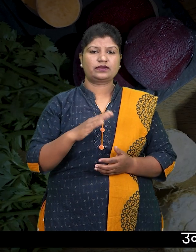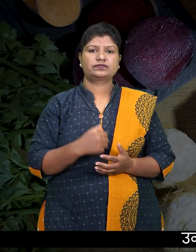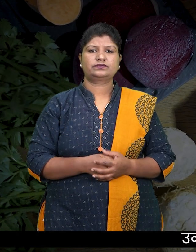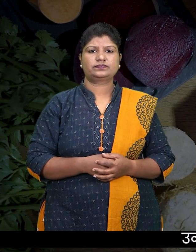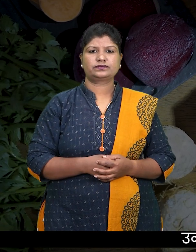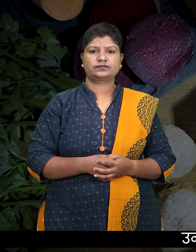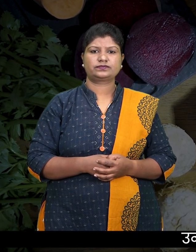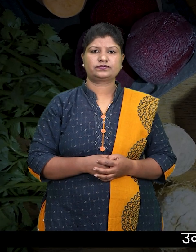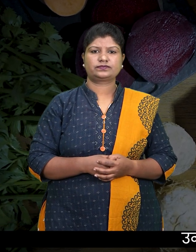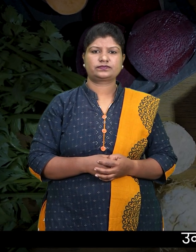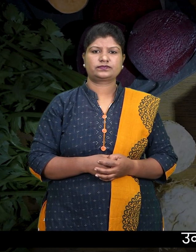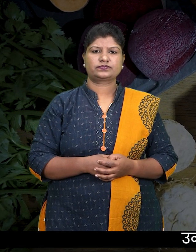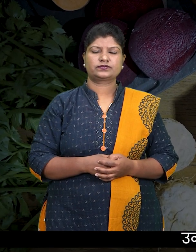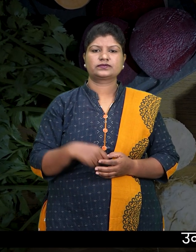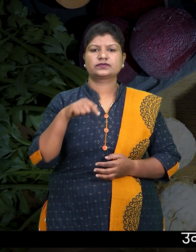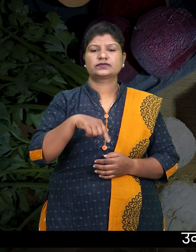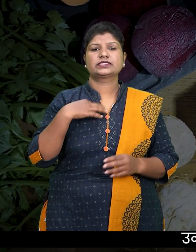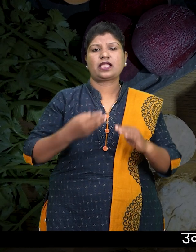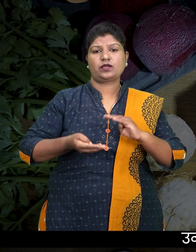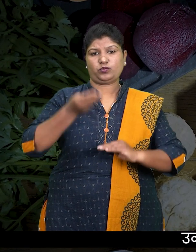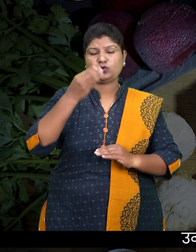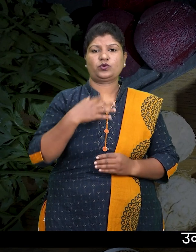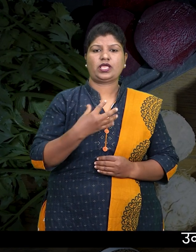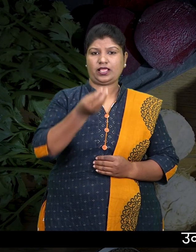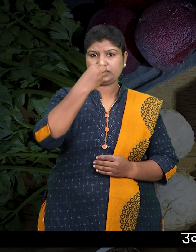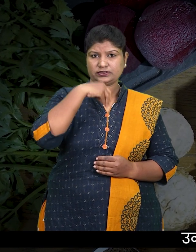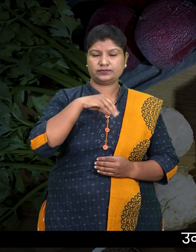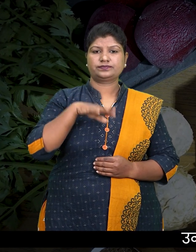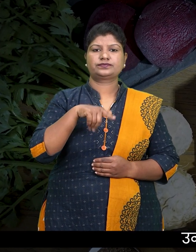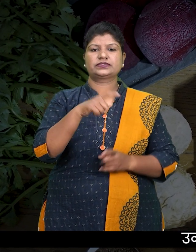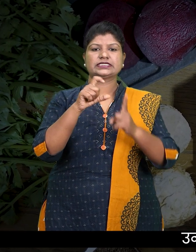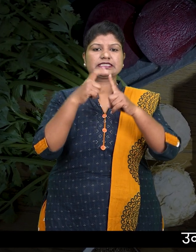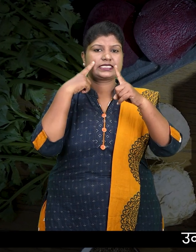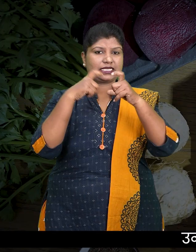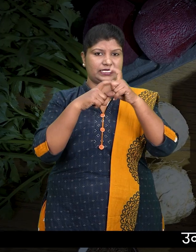उन्होंने इसे आहार रेशा के कुछ सेवन